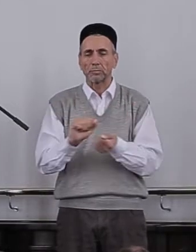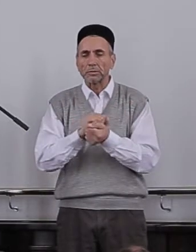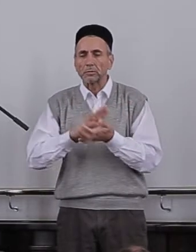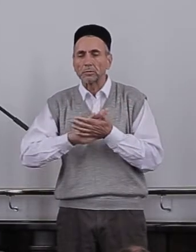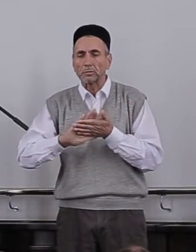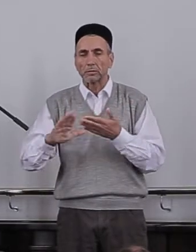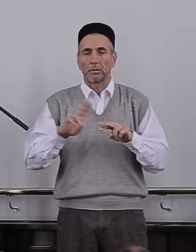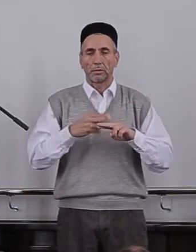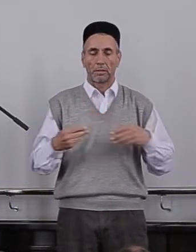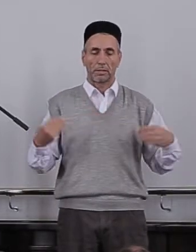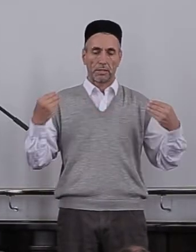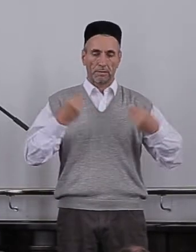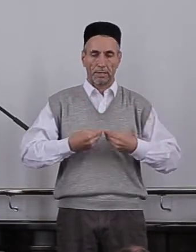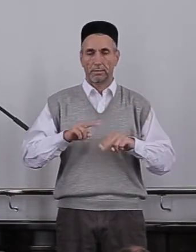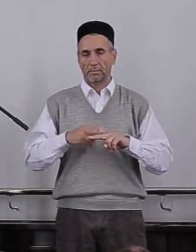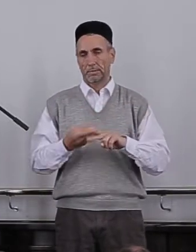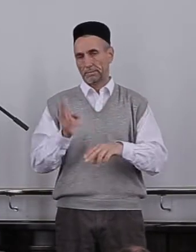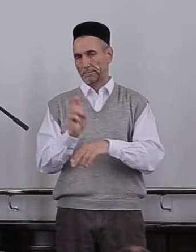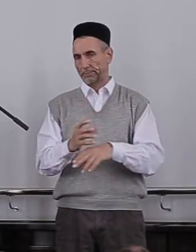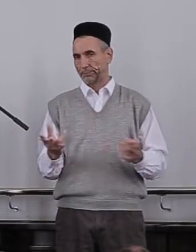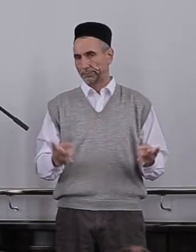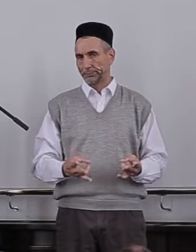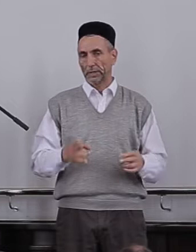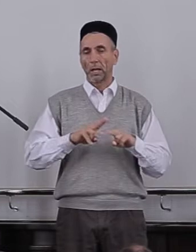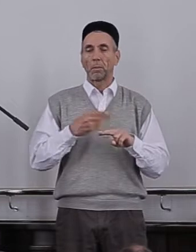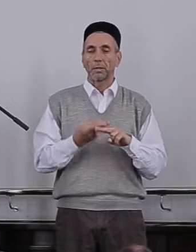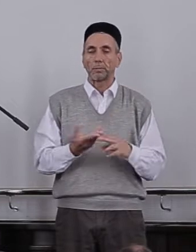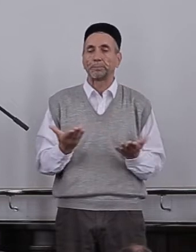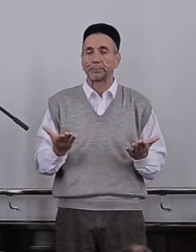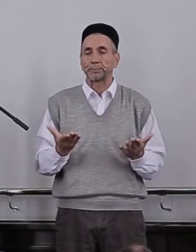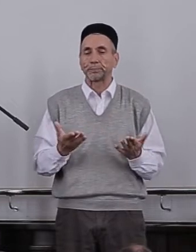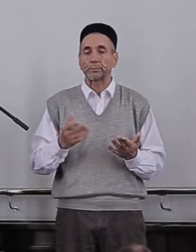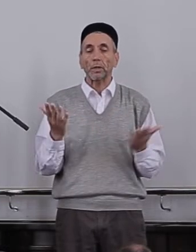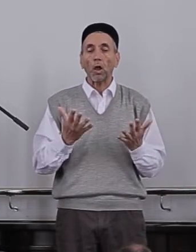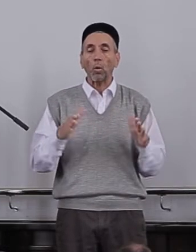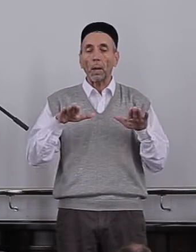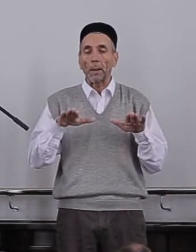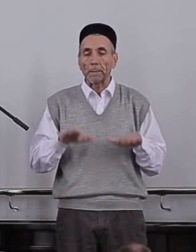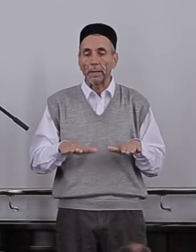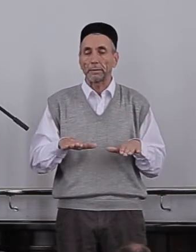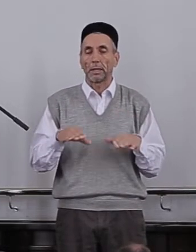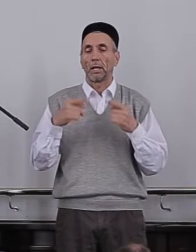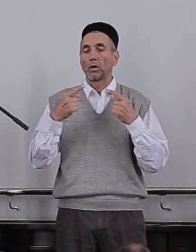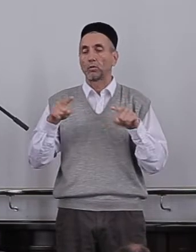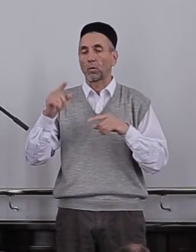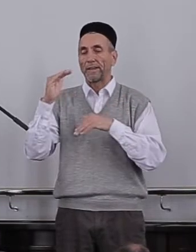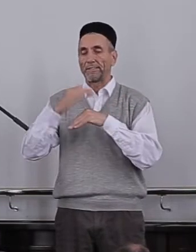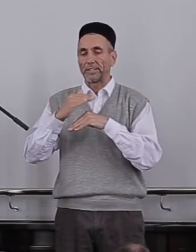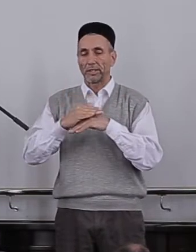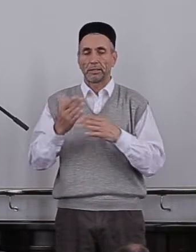җәмәгать, әйтәсем килә иде, менә гаурат турысында. Гаурат нәрсә ул? Ул кайсы урынны башка кешеләр күрсәтергә